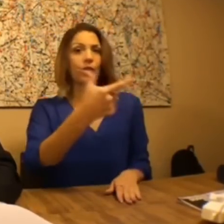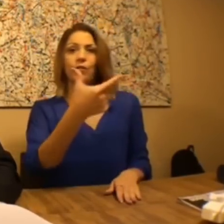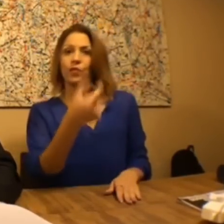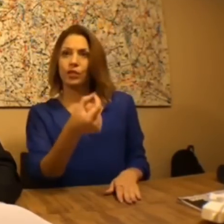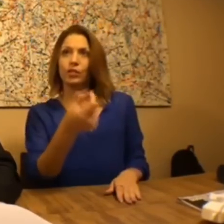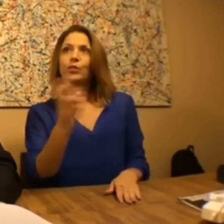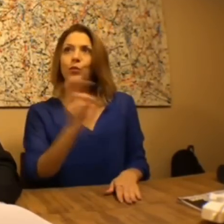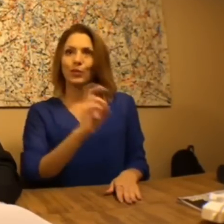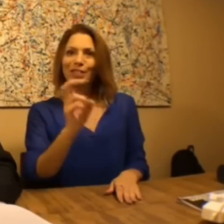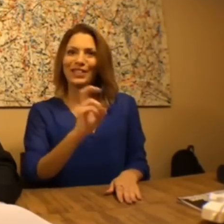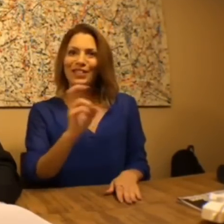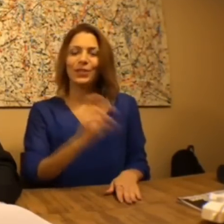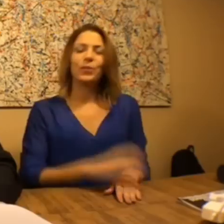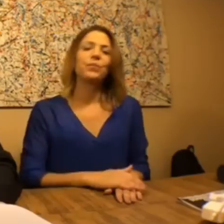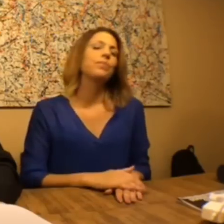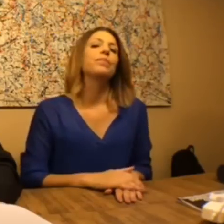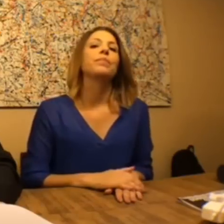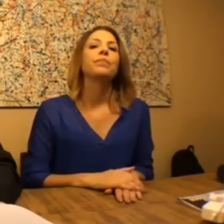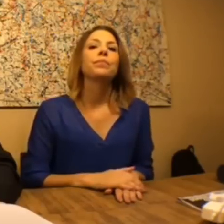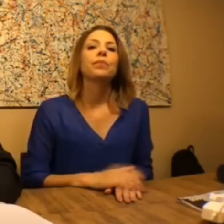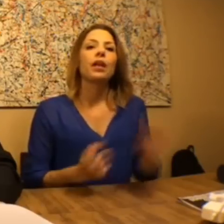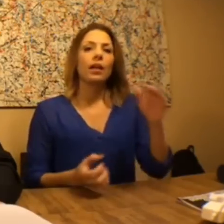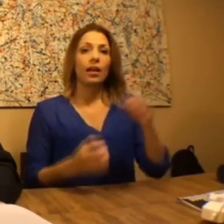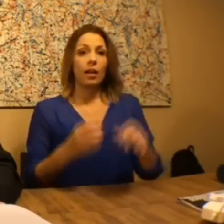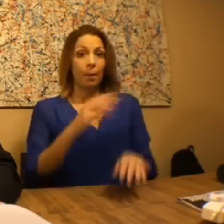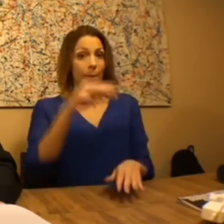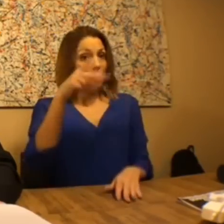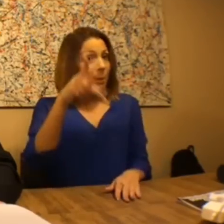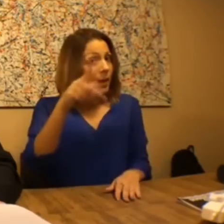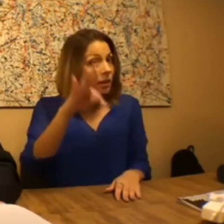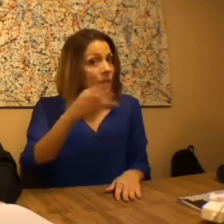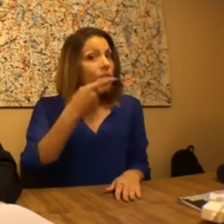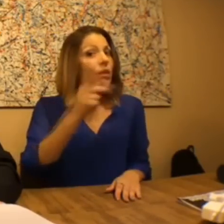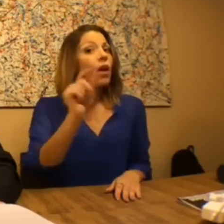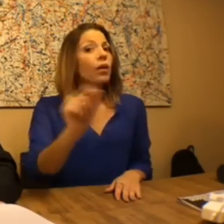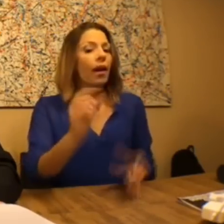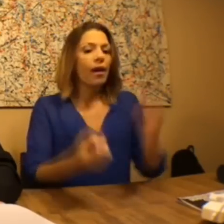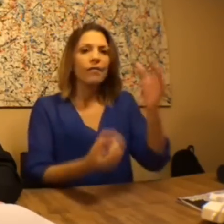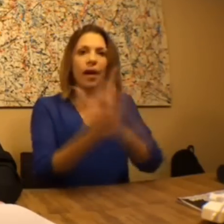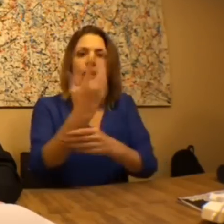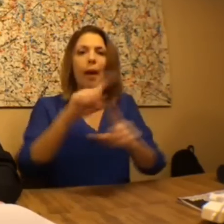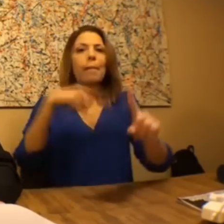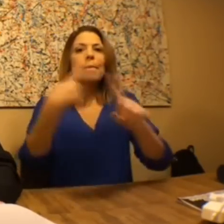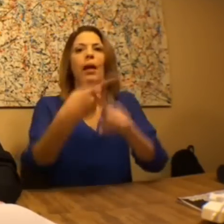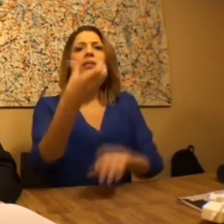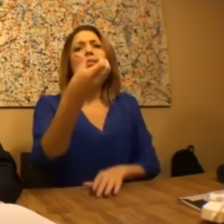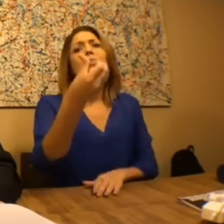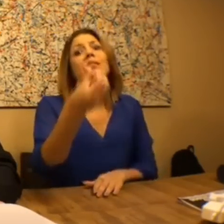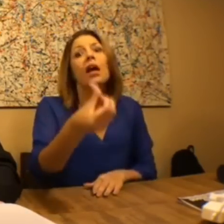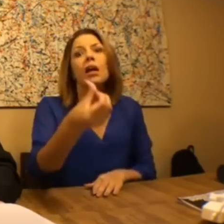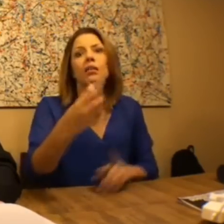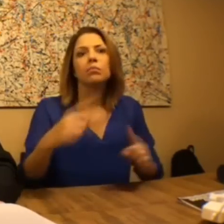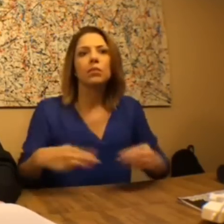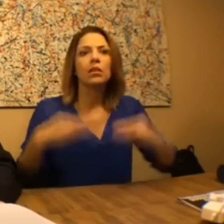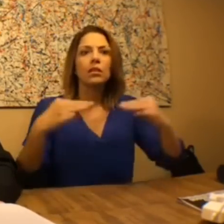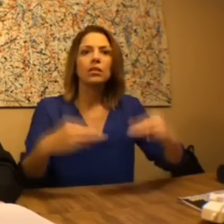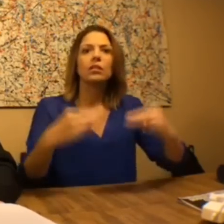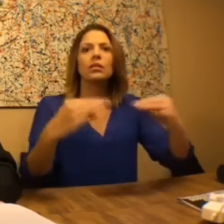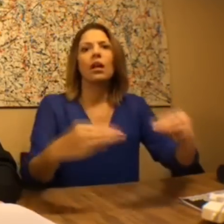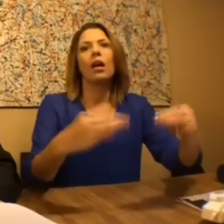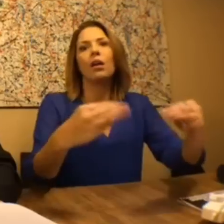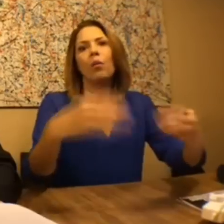55, criar 6 novos ministérios. Tudo que tem status de secretaria hoje em dia seria,